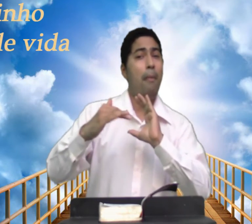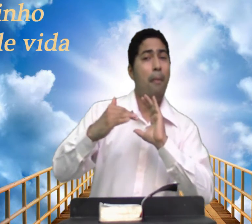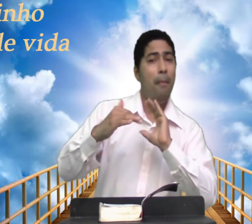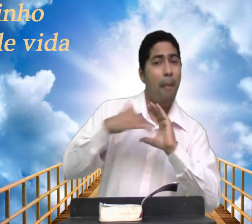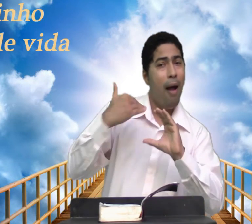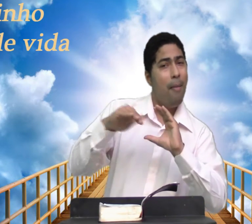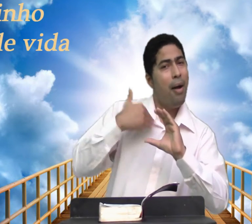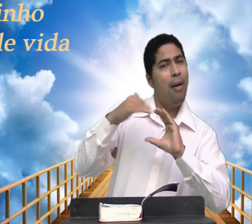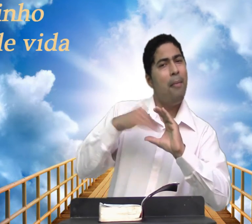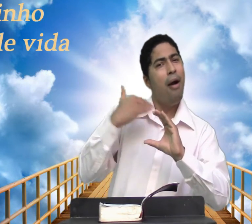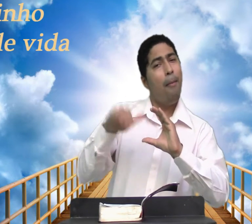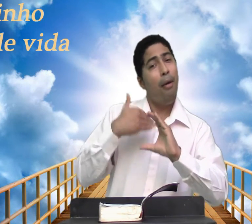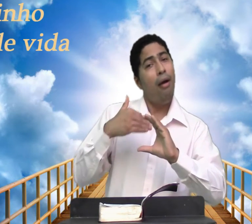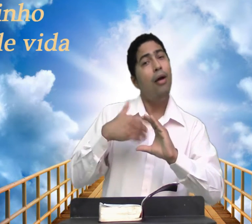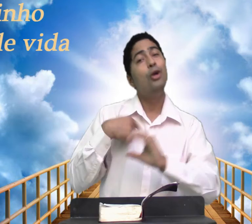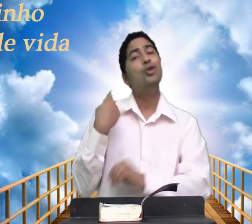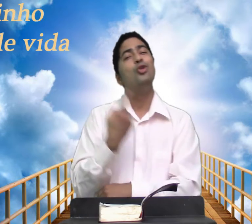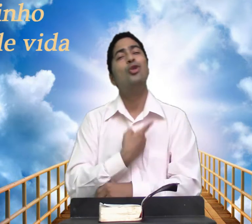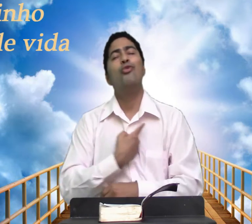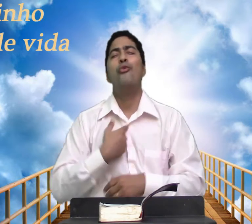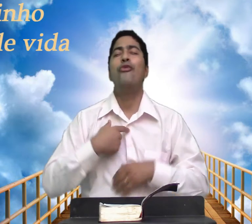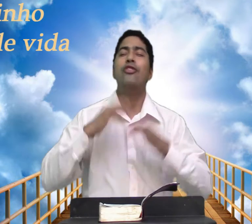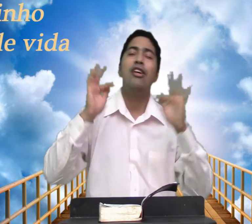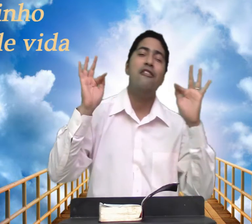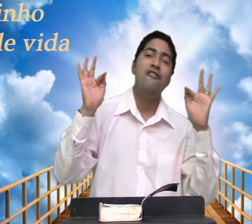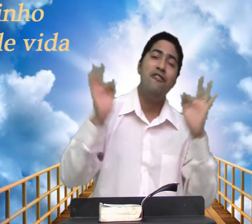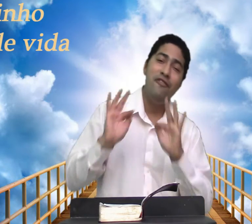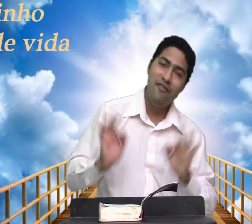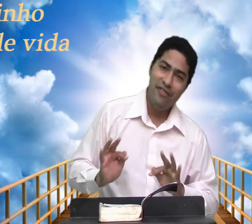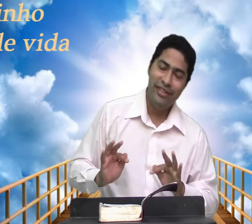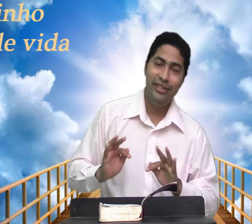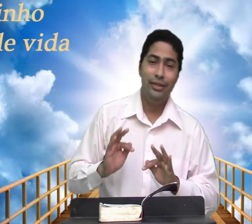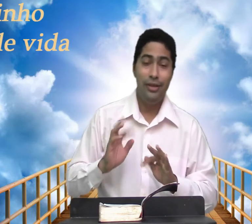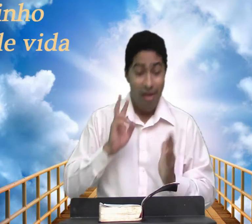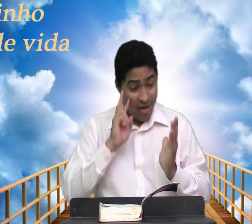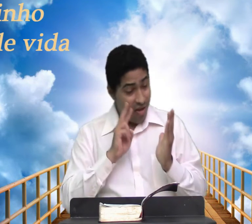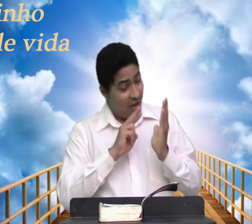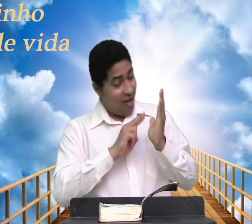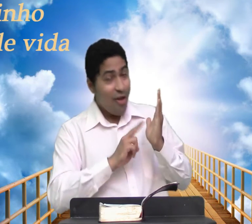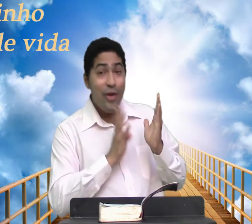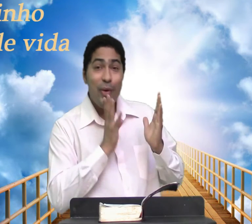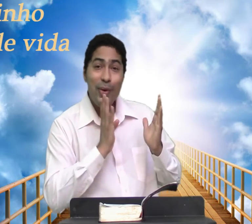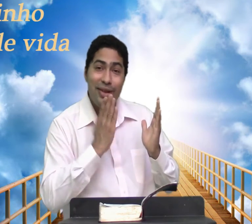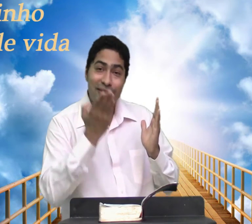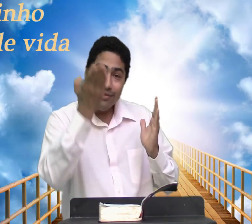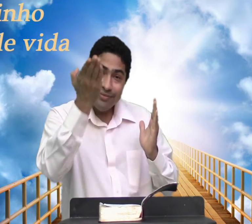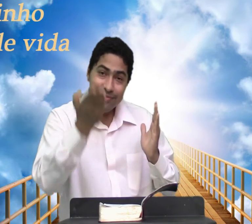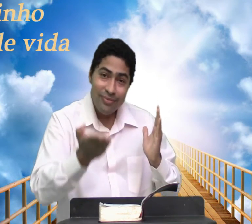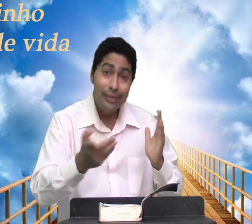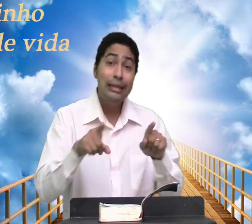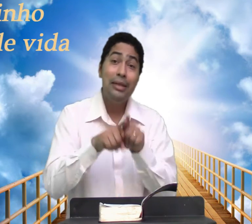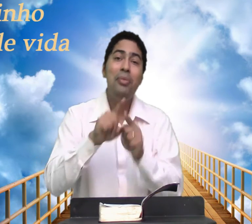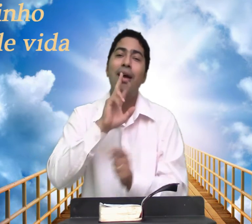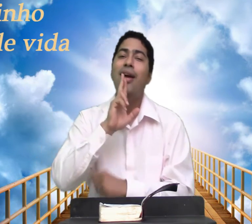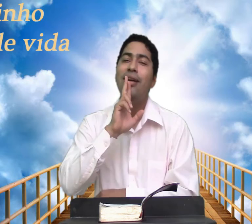a nós através do chat. Ficaremos felizes em conhecer a sua história e nós queremos também